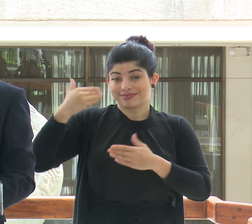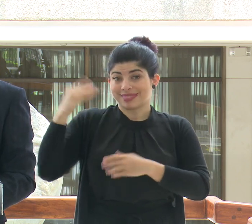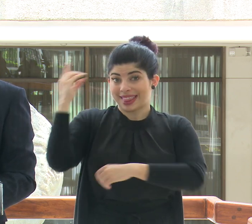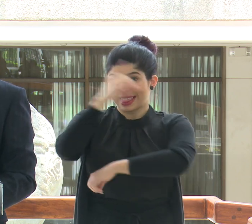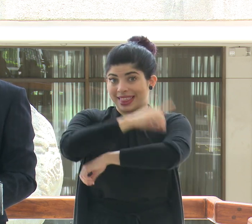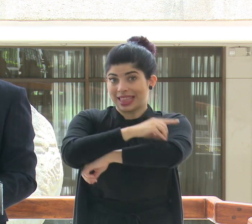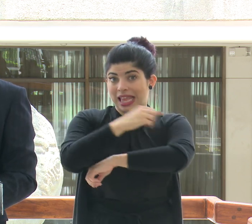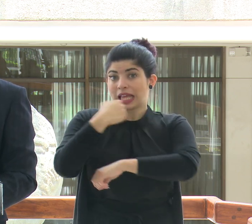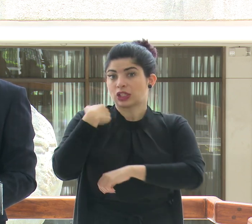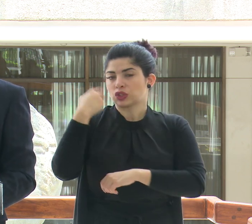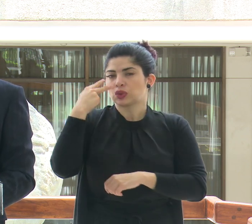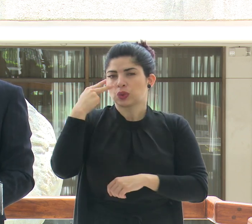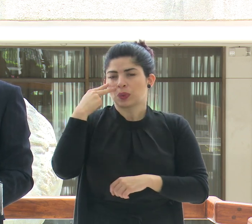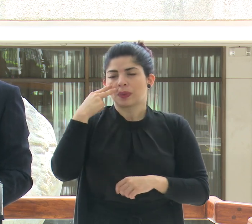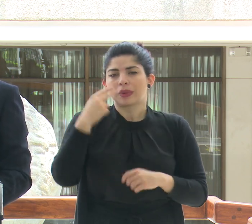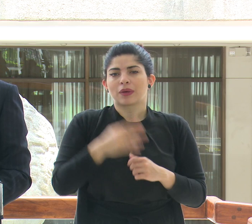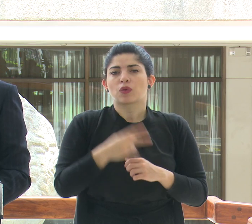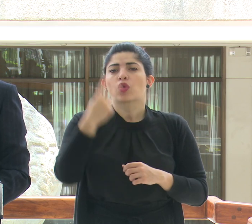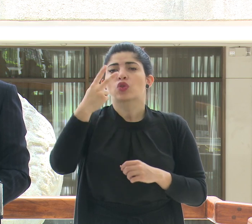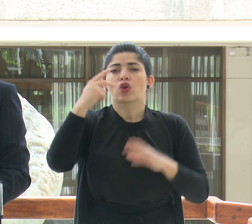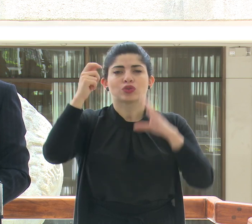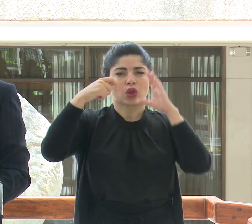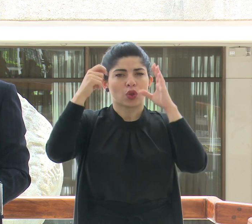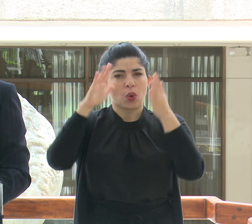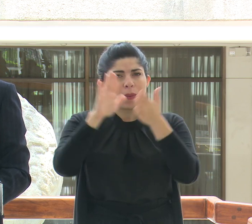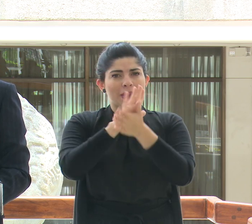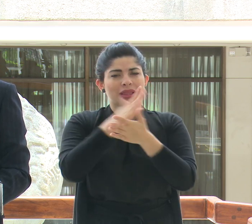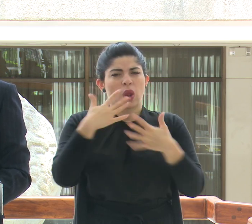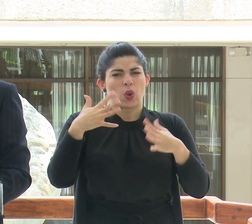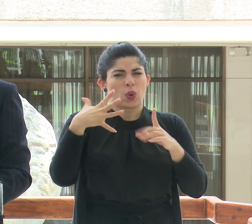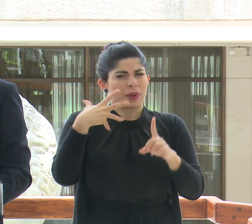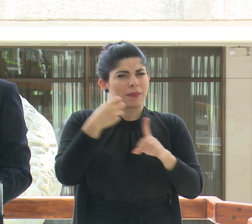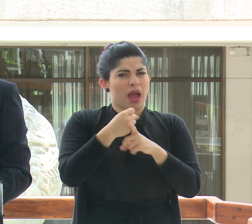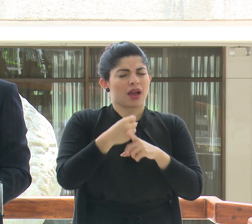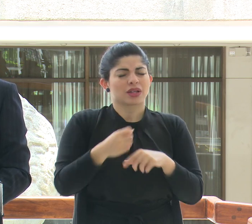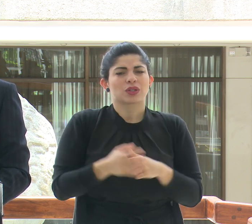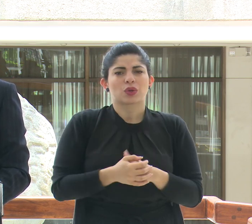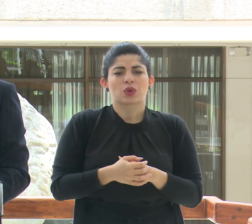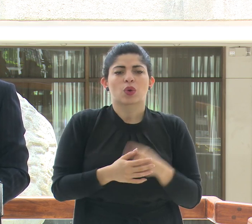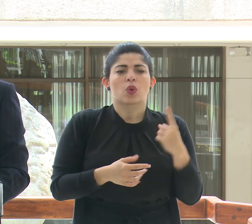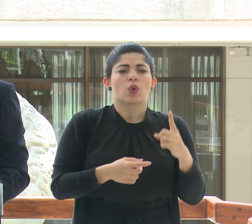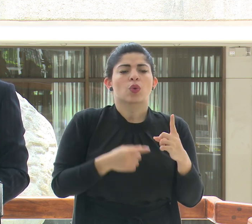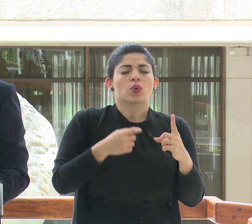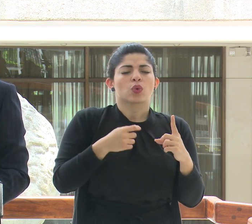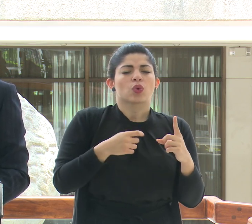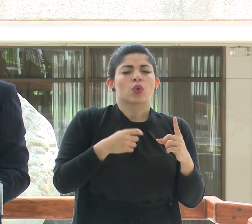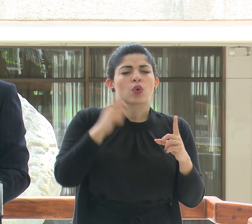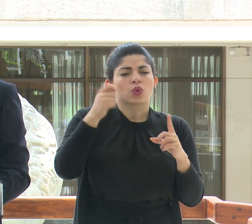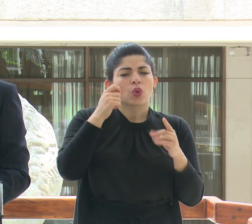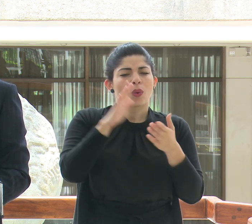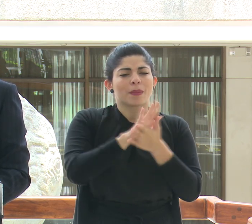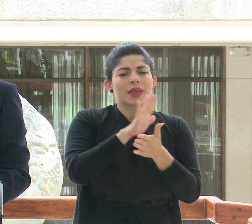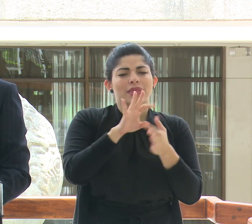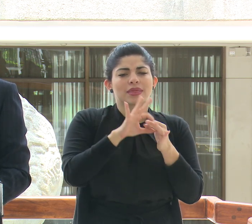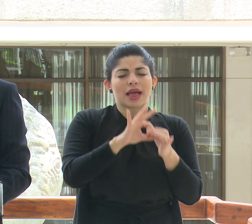visto dos documentales que me han impactado mucho, uno relacionado con